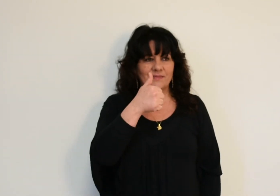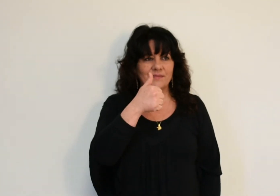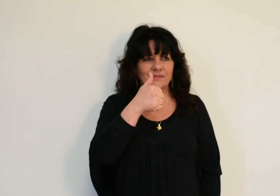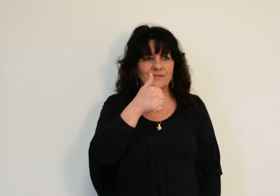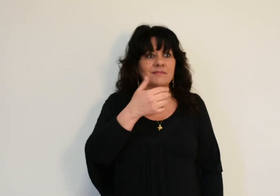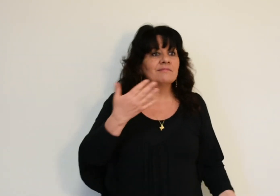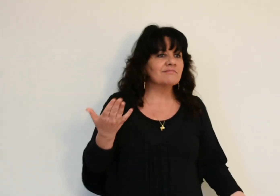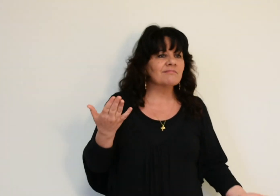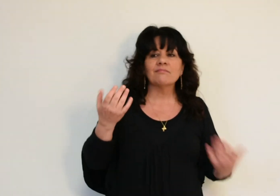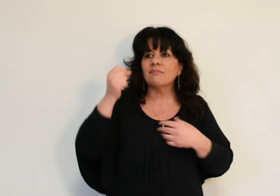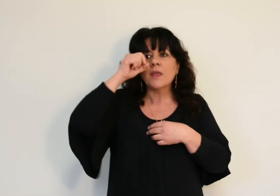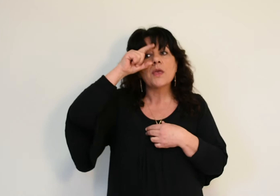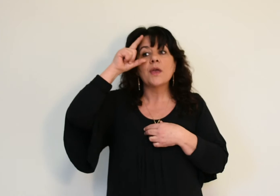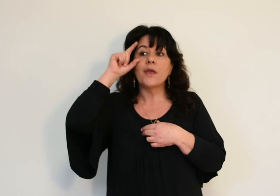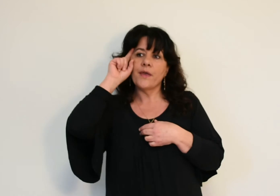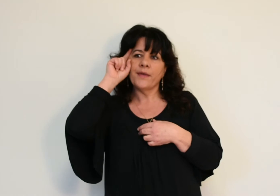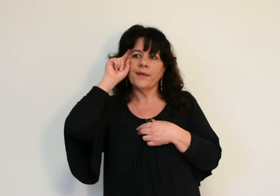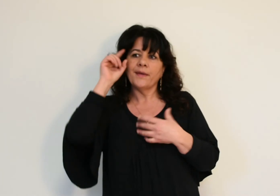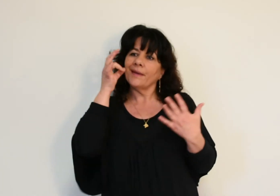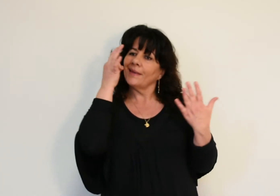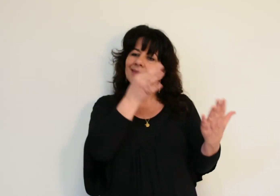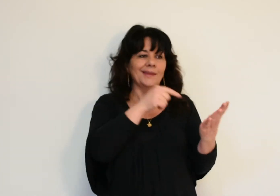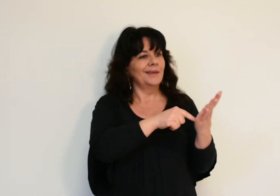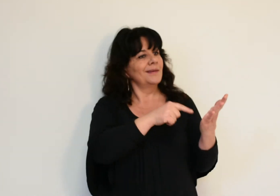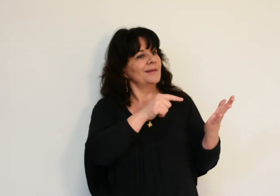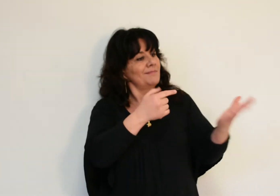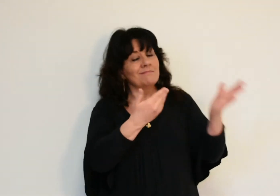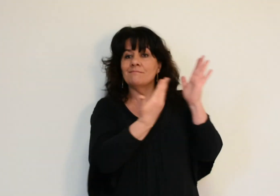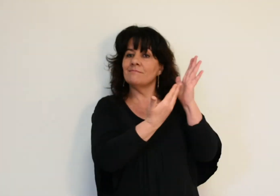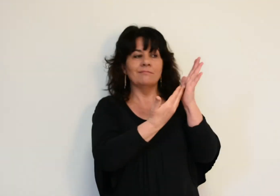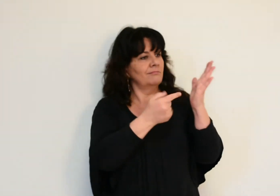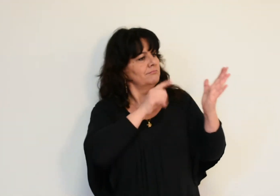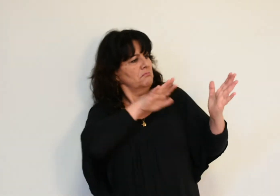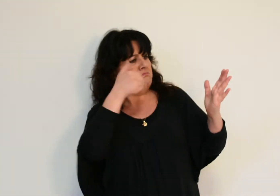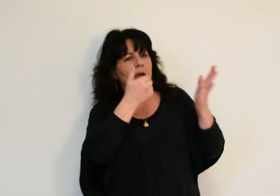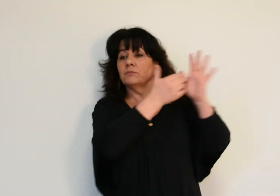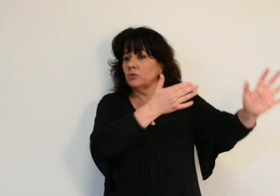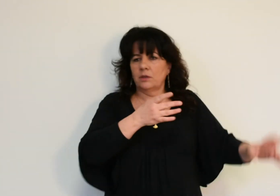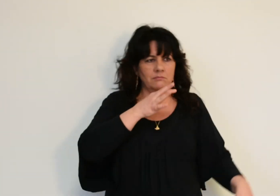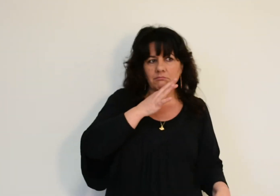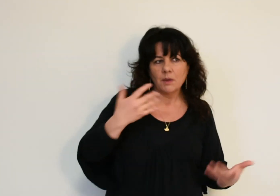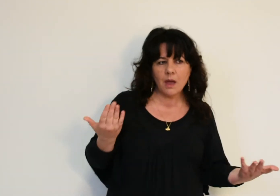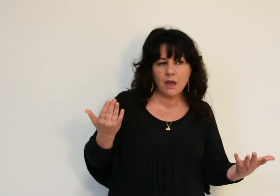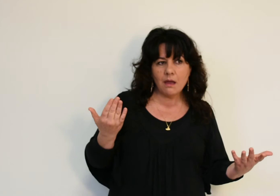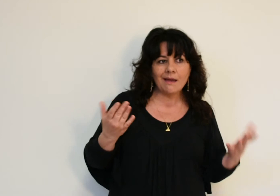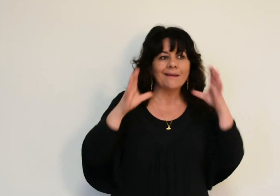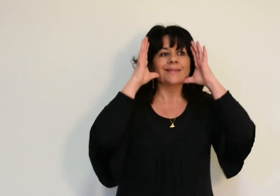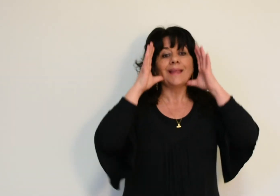L'œil ne peut pas dire à la main « je n'ai pas besoin de toi ». La tête ne peut pas dire aux pieds « je n'ai pas besoin de